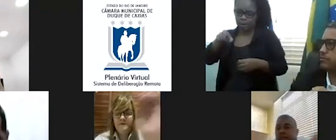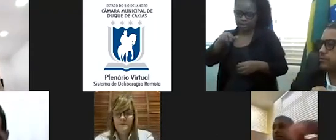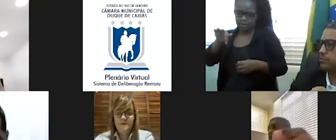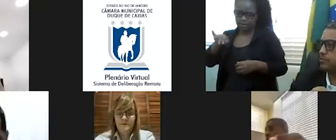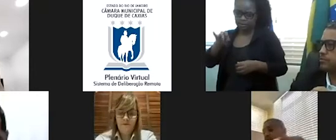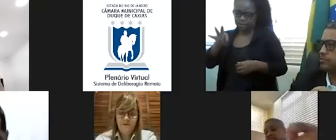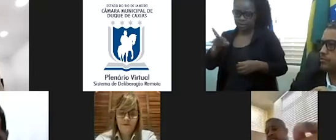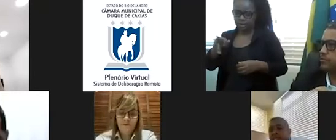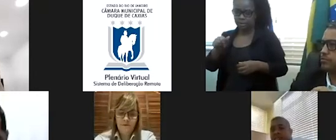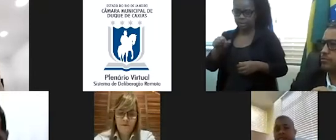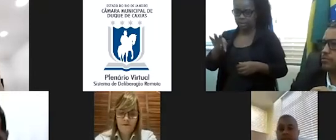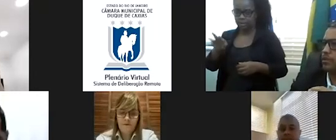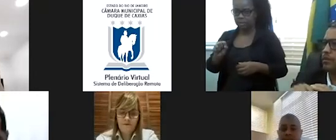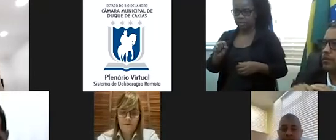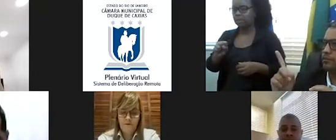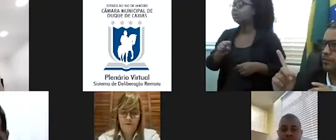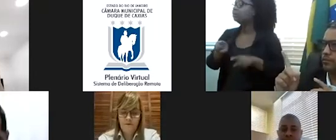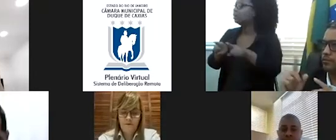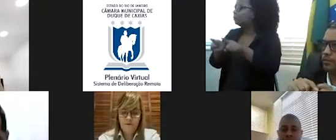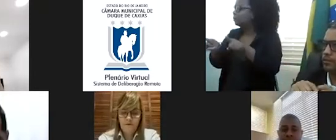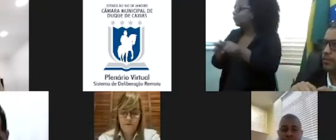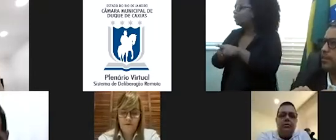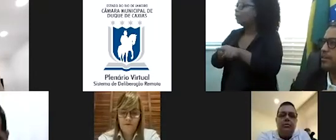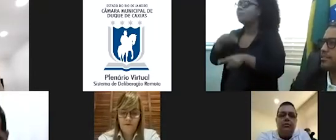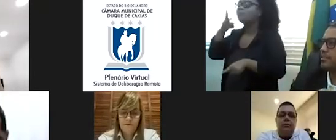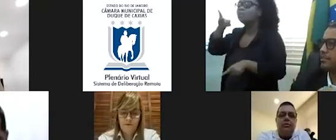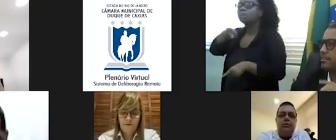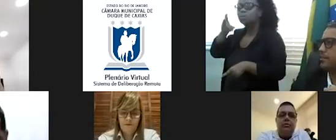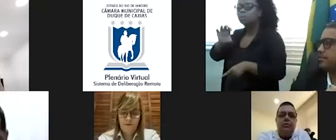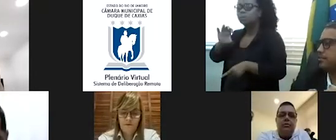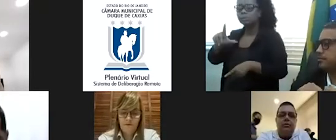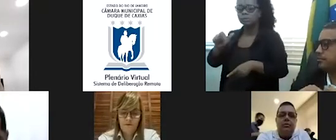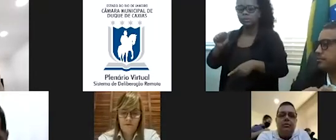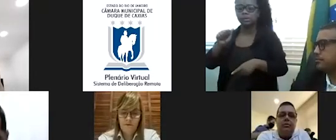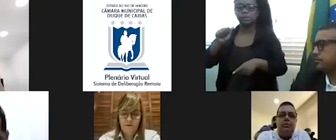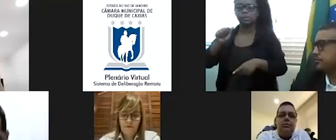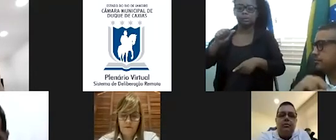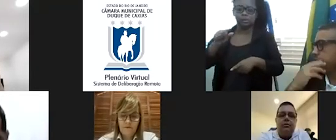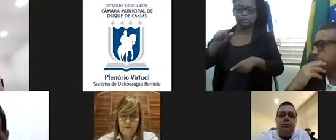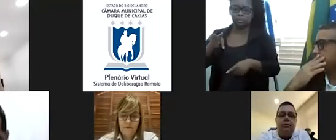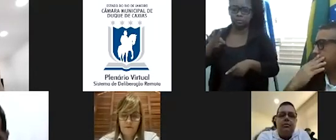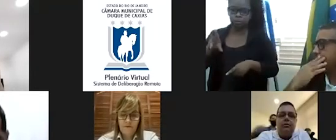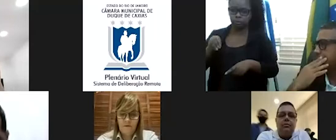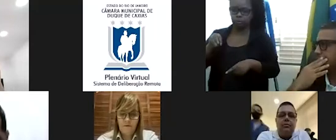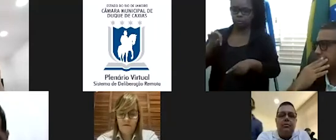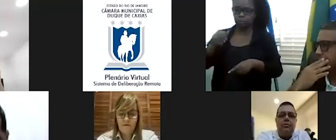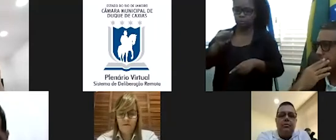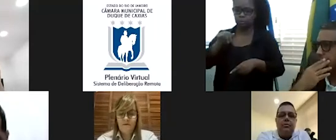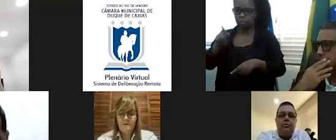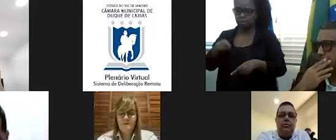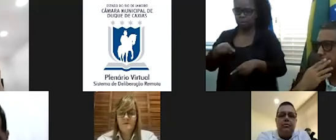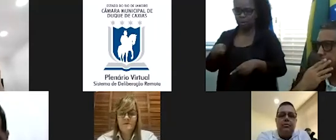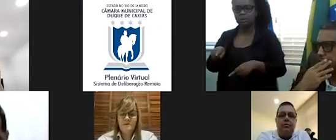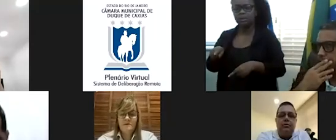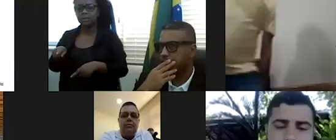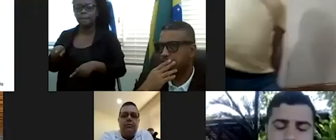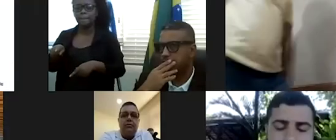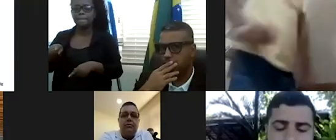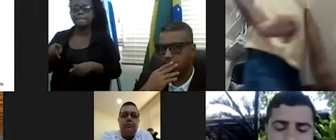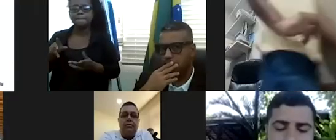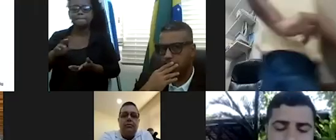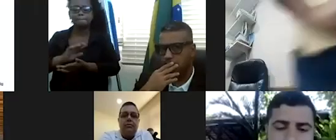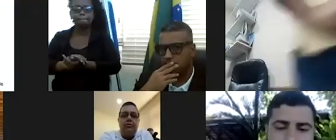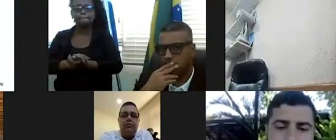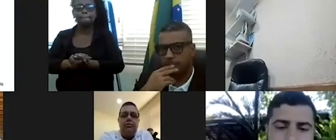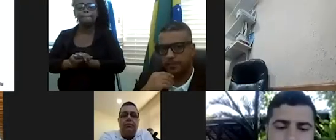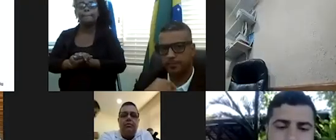vereador, nobre vereador Cláudio Tomás, sobre as pessoas que têm problema de saúde, que deveriam